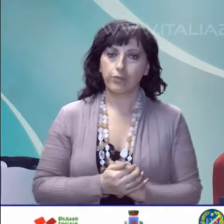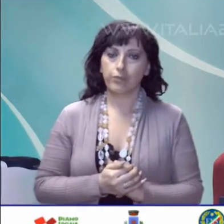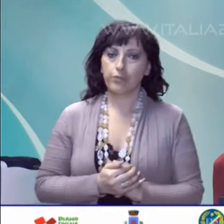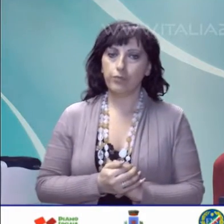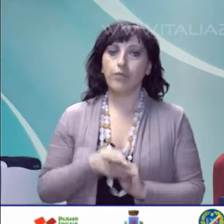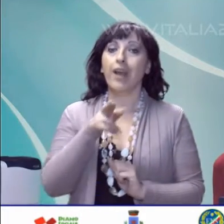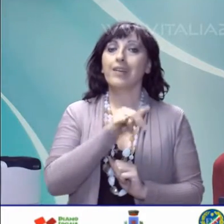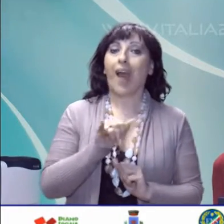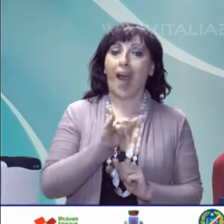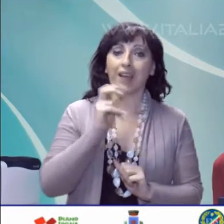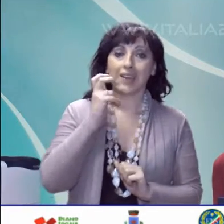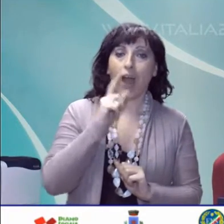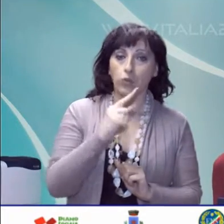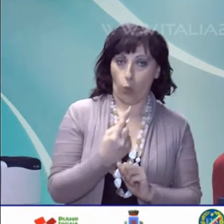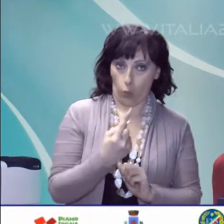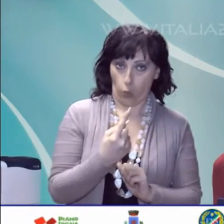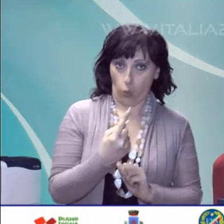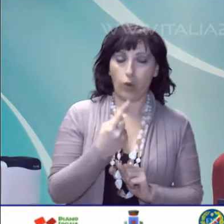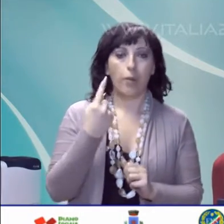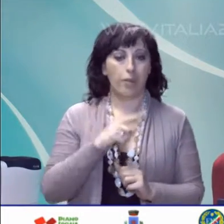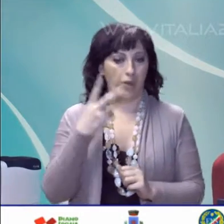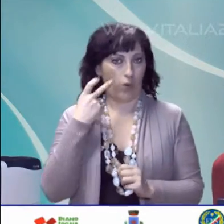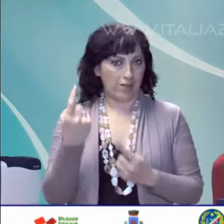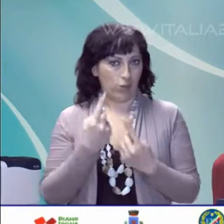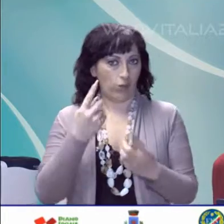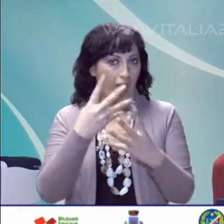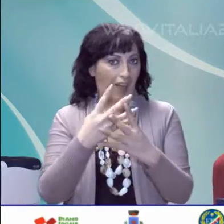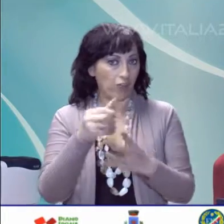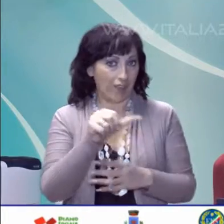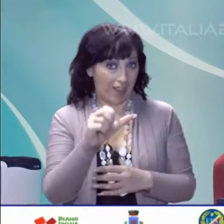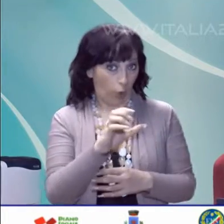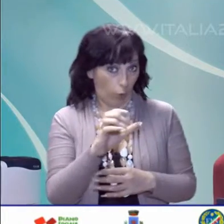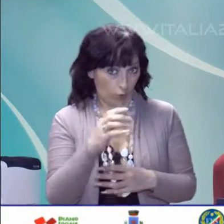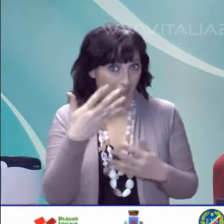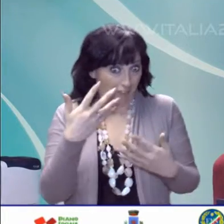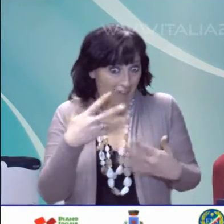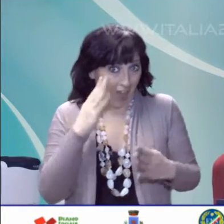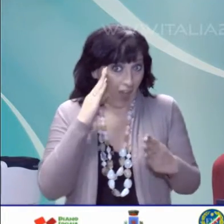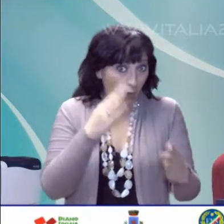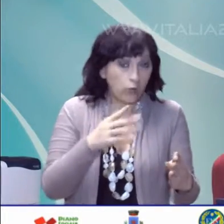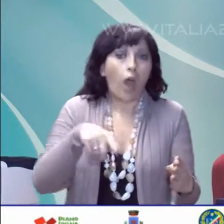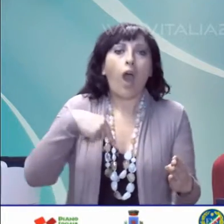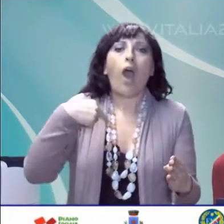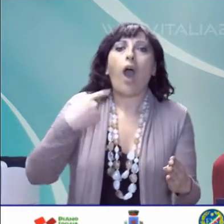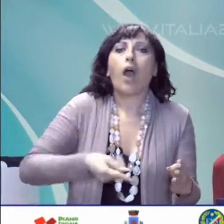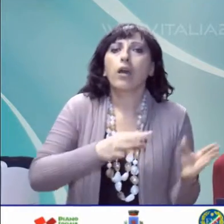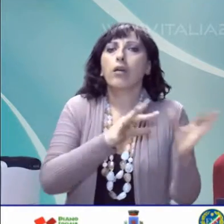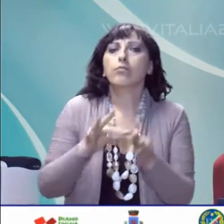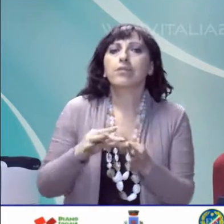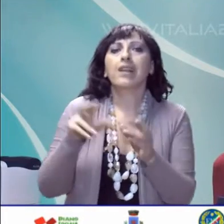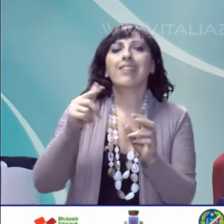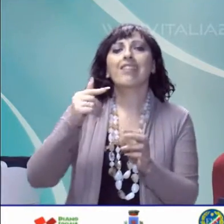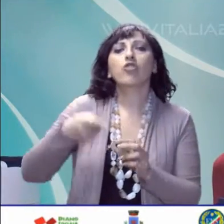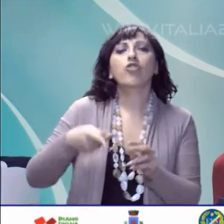Dopo Rai Radio 1 della vicenda del carcere di Sala Consilina si sono occupati tutti i TG